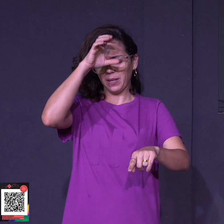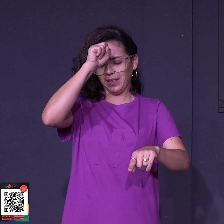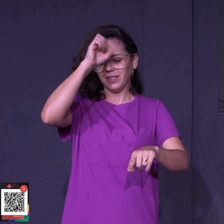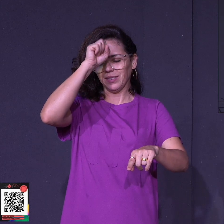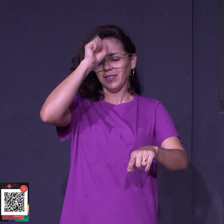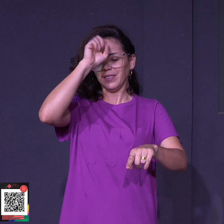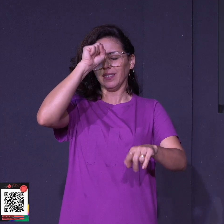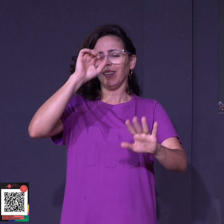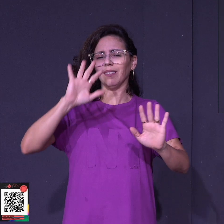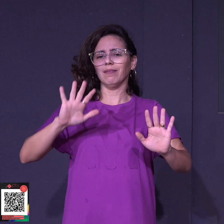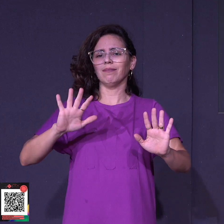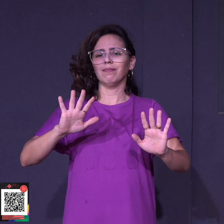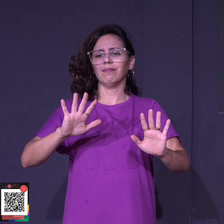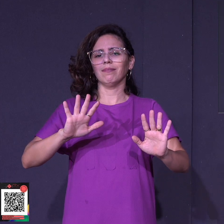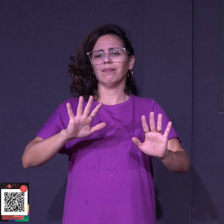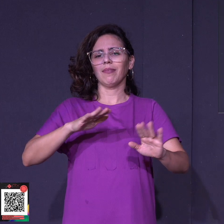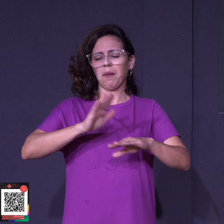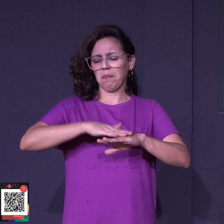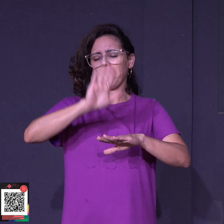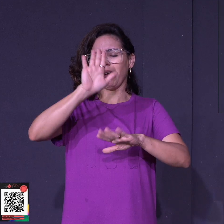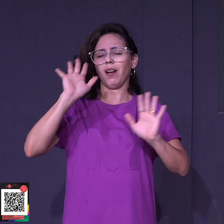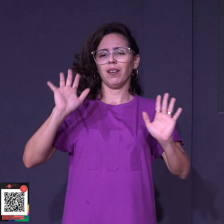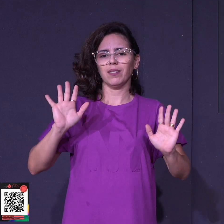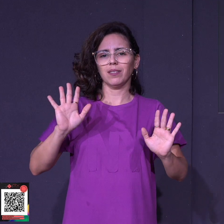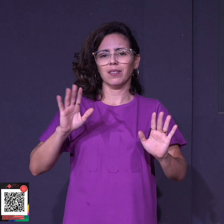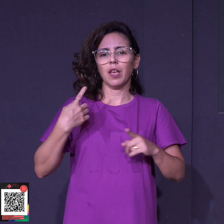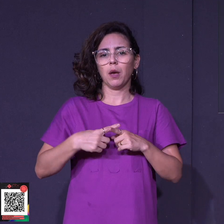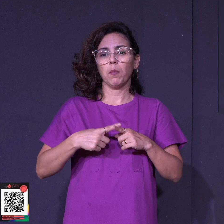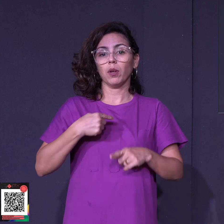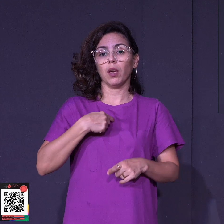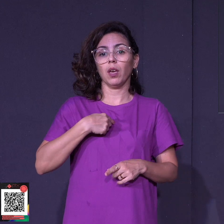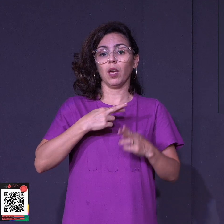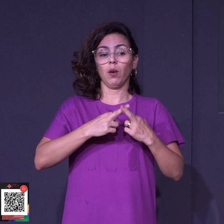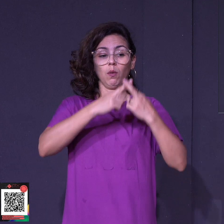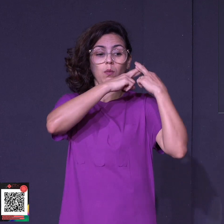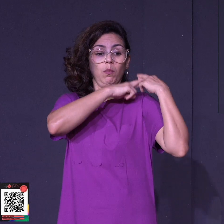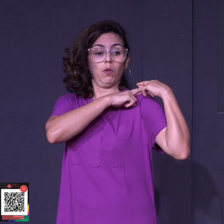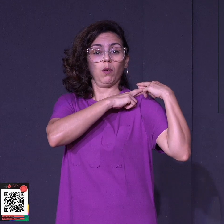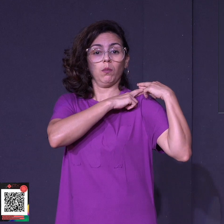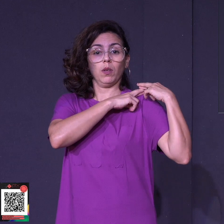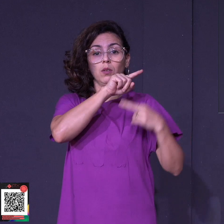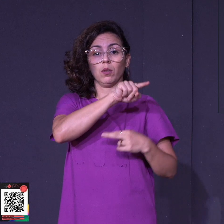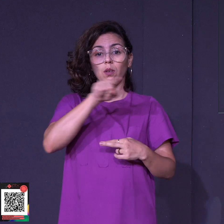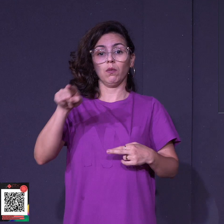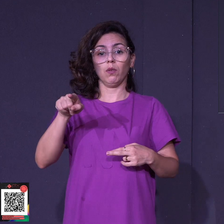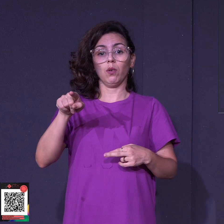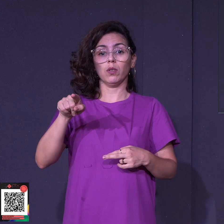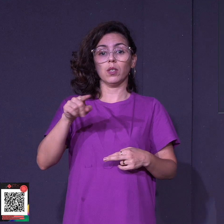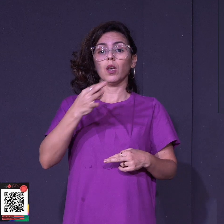tenho responsabilidade como pastor nesse lugar, que você receba a palavra e que você vai morar no céu.